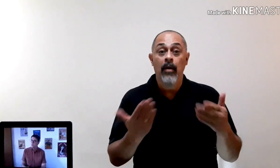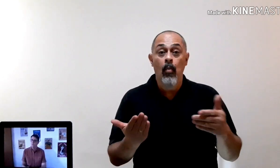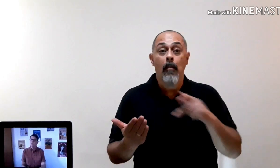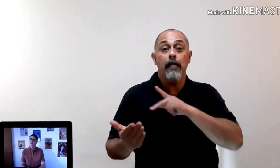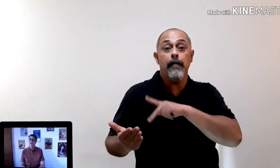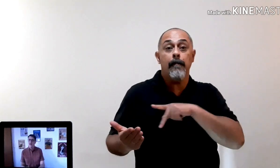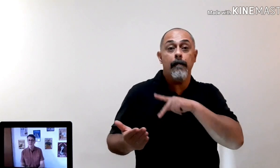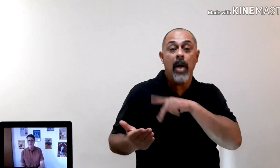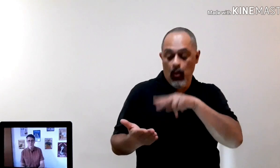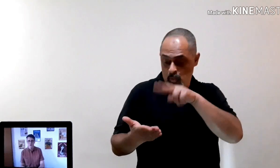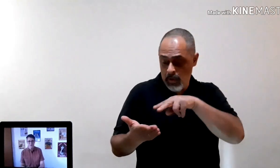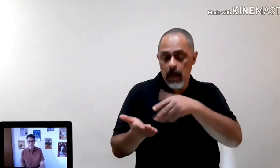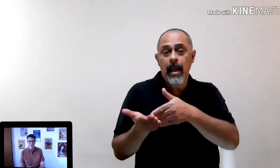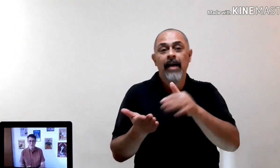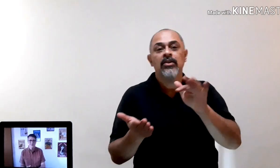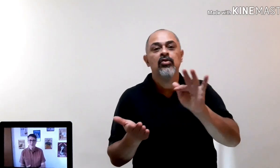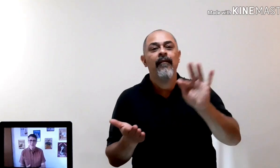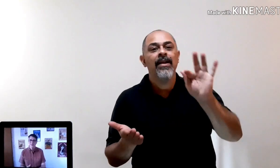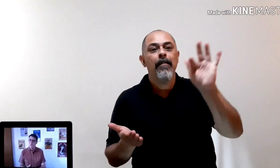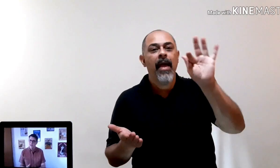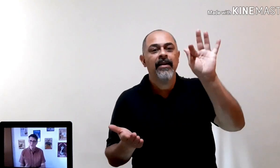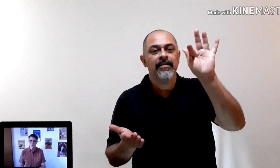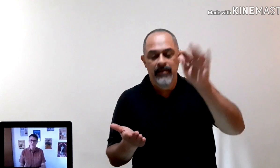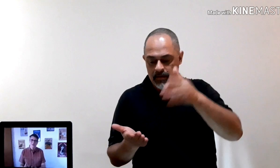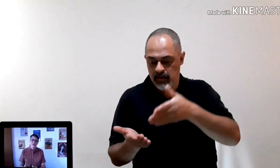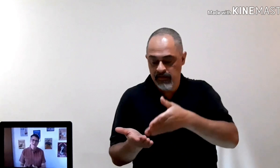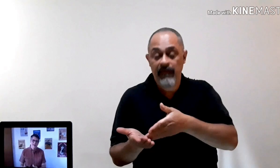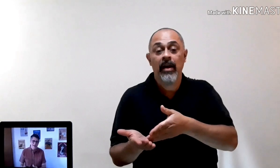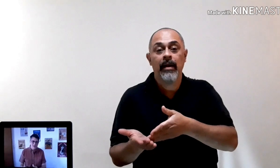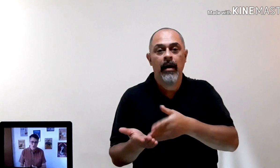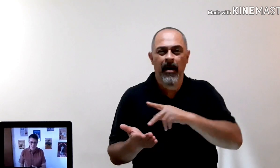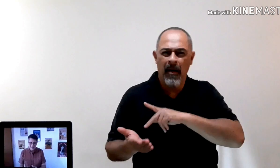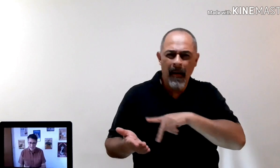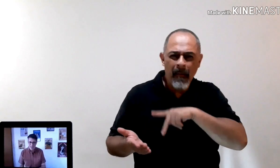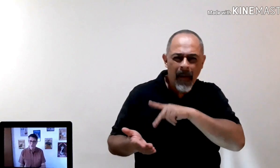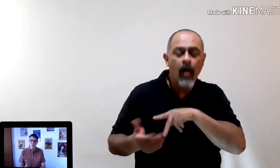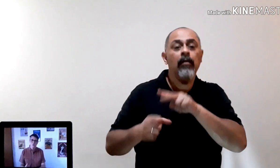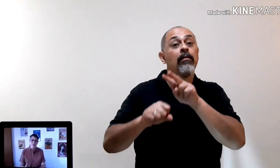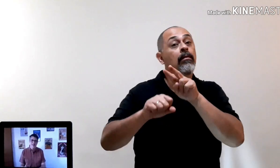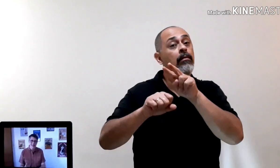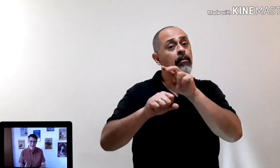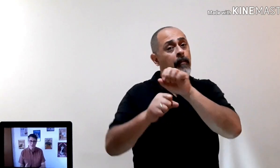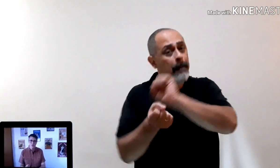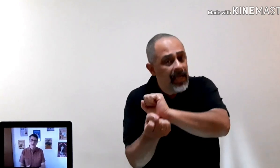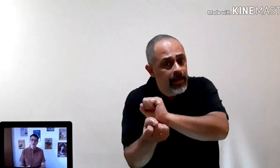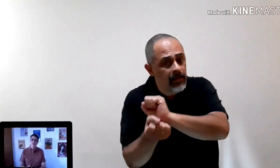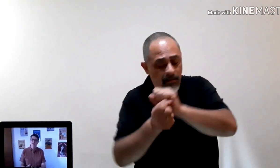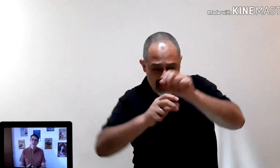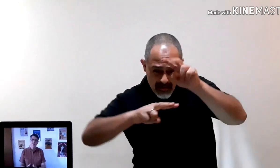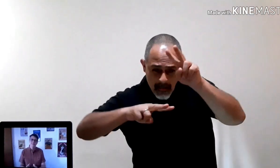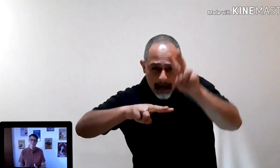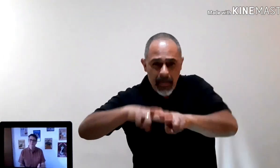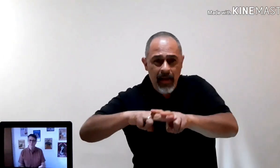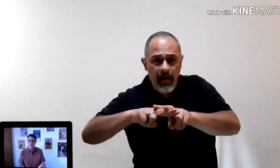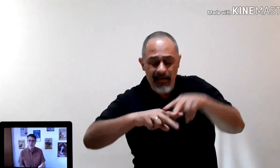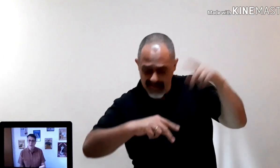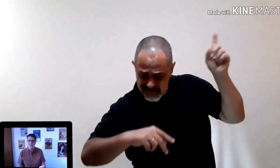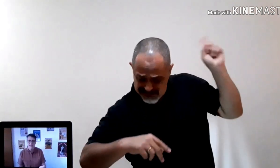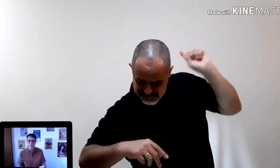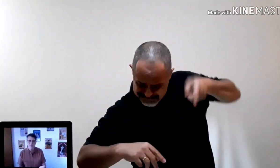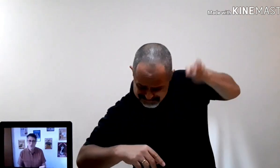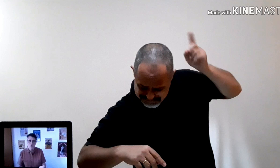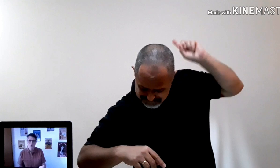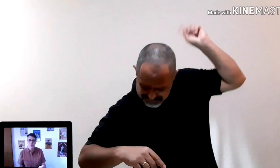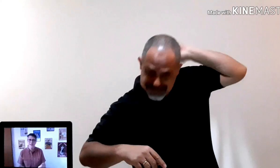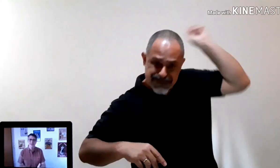de louvar, passou milhares de provações, preso, açoitado, humilhado, ele